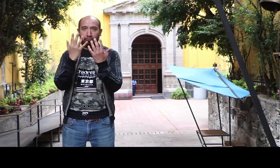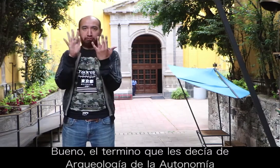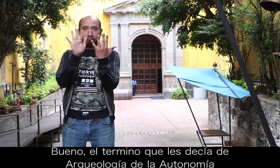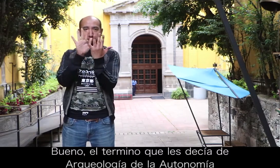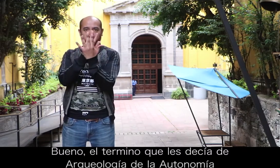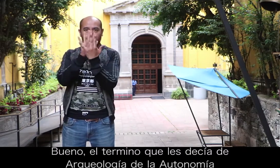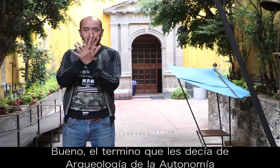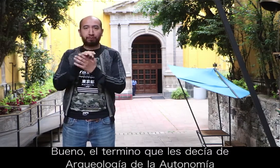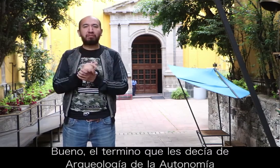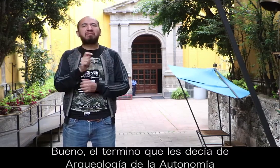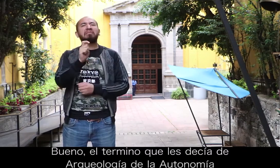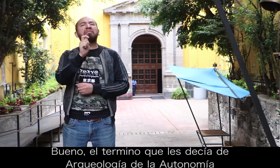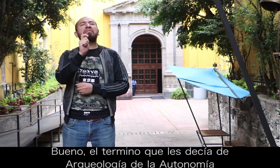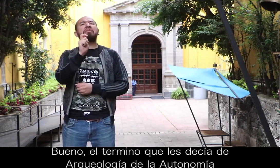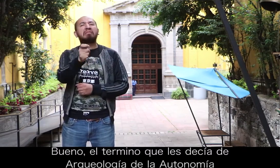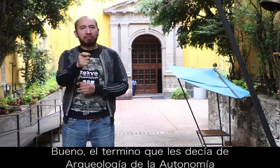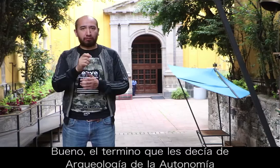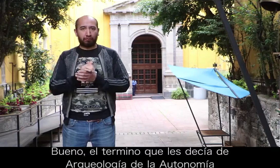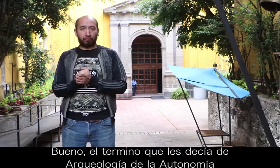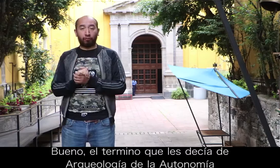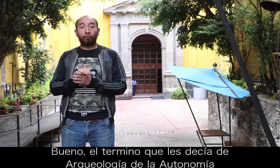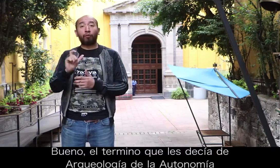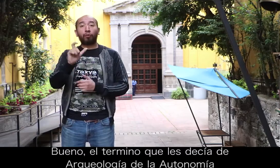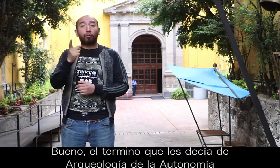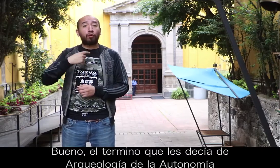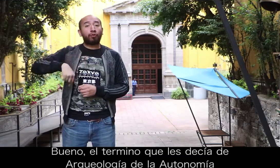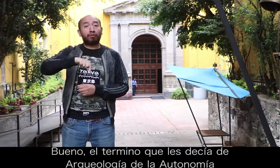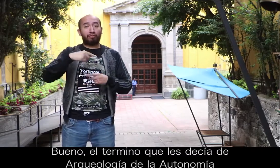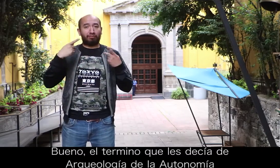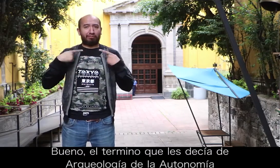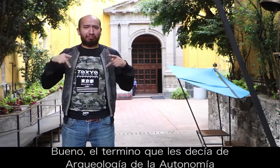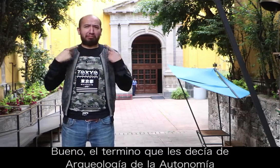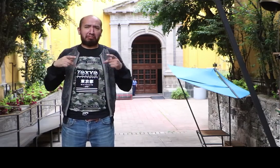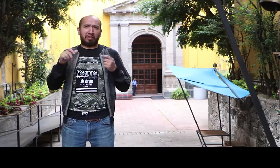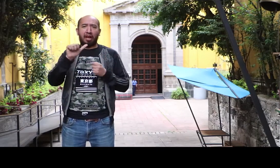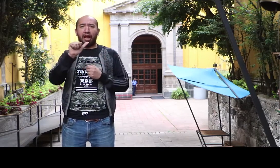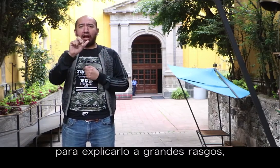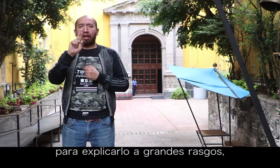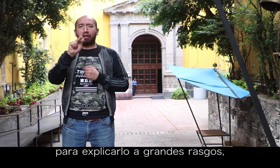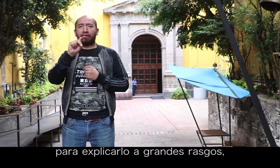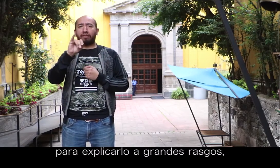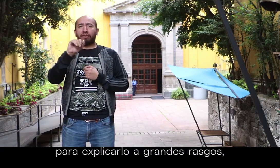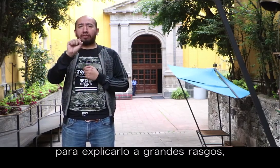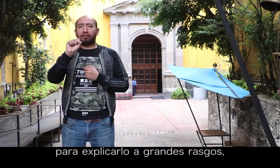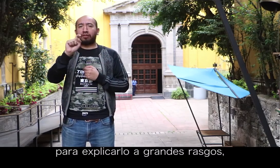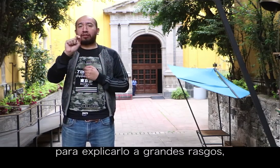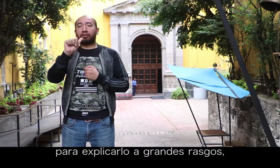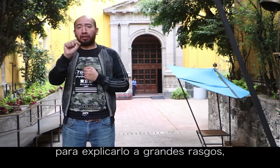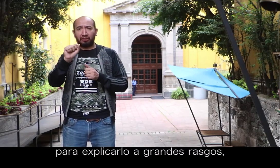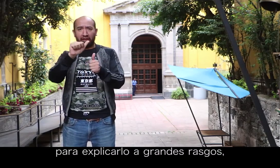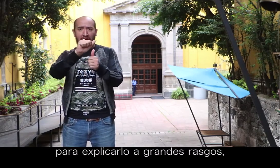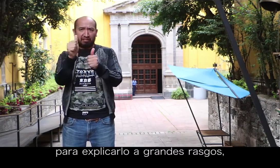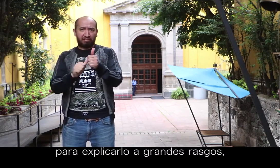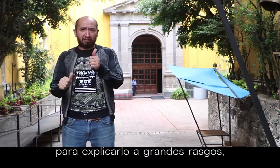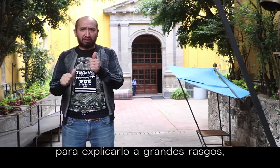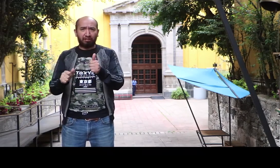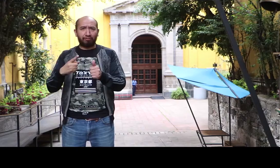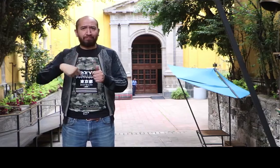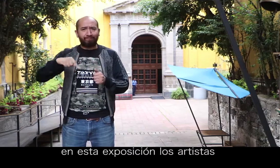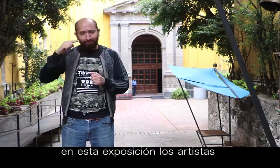Bueno, el término que les decía de arqueología de la autonomía, para explicarlo a grandes rasgos, en